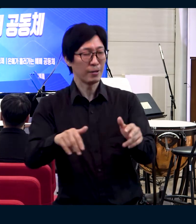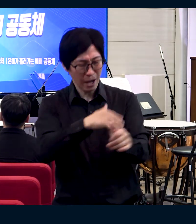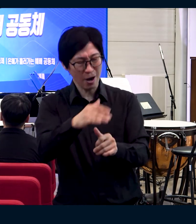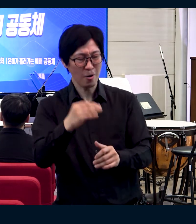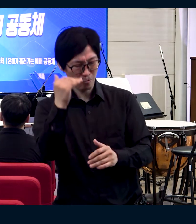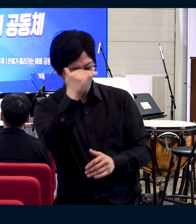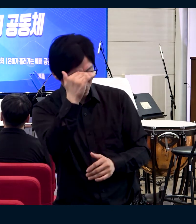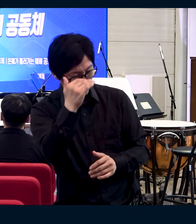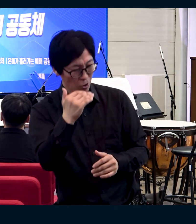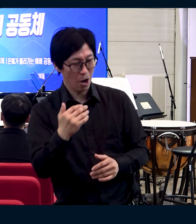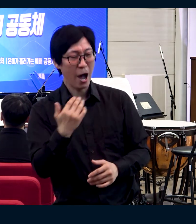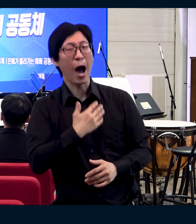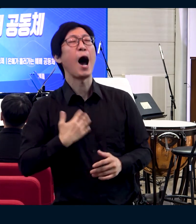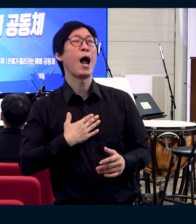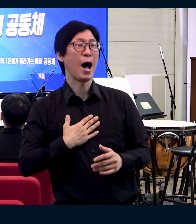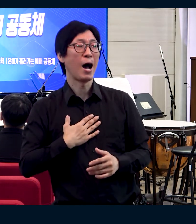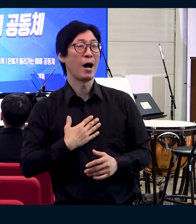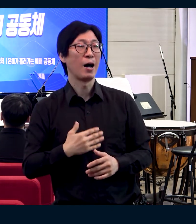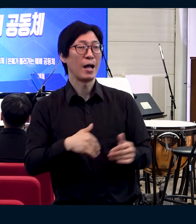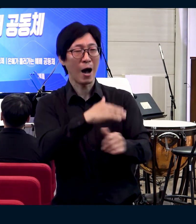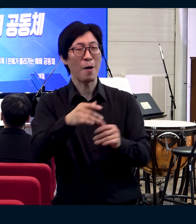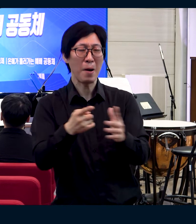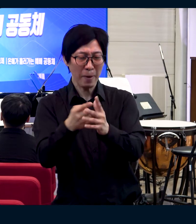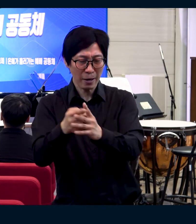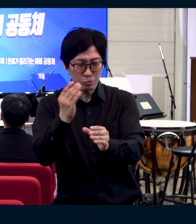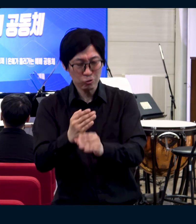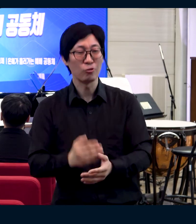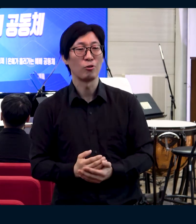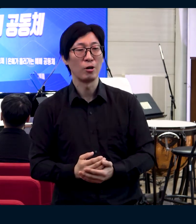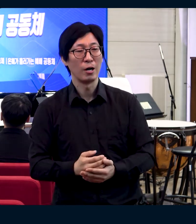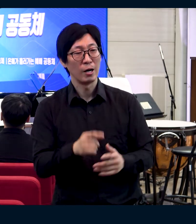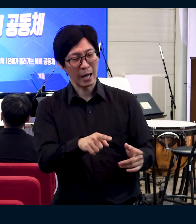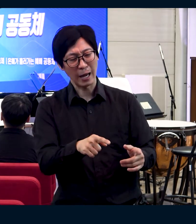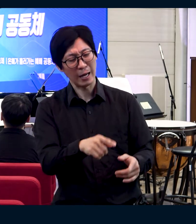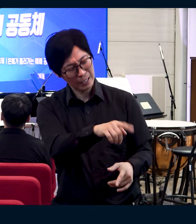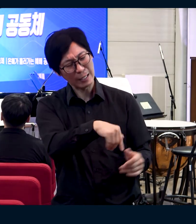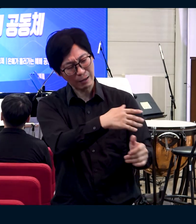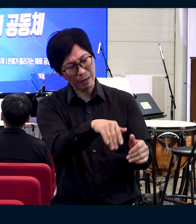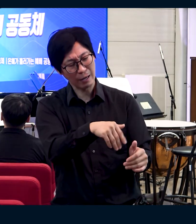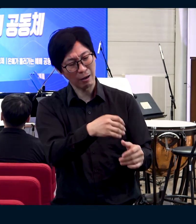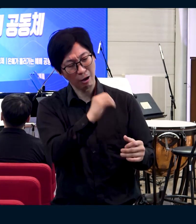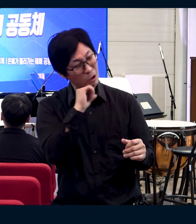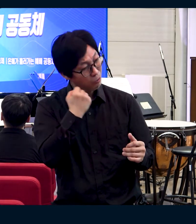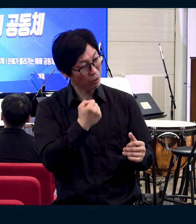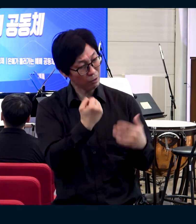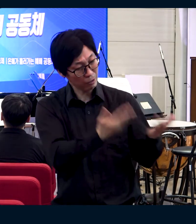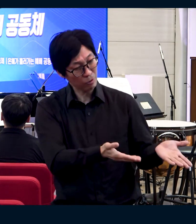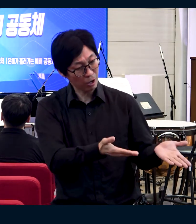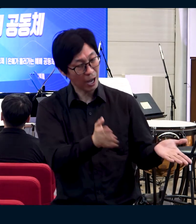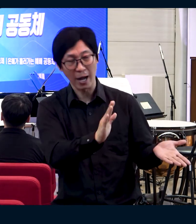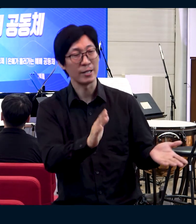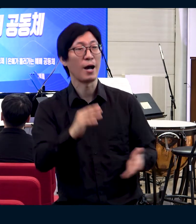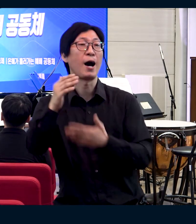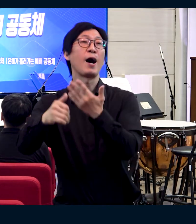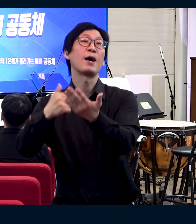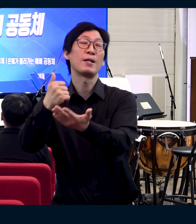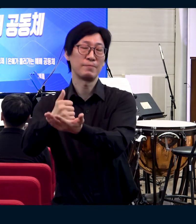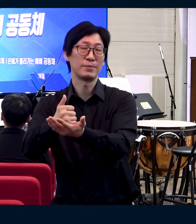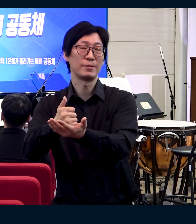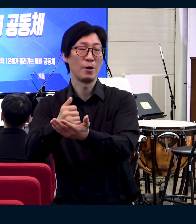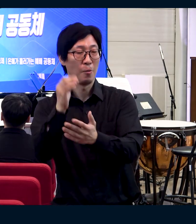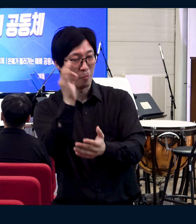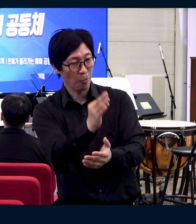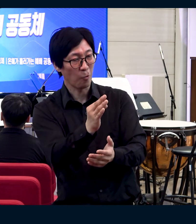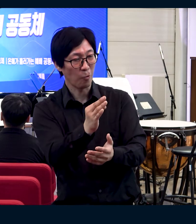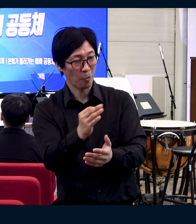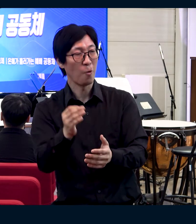지켜보고 계신 거예요. 다 알고 계시는 거예요. 그냥 방치하시는 게 아니에요. 더 이상 두려울 이유가 없죠. 맡겨드리면